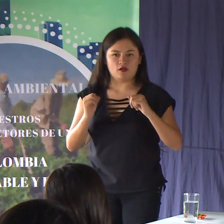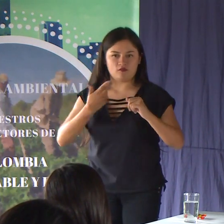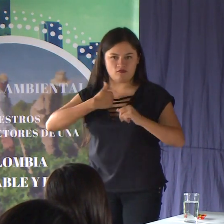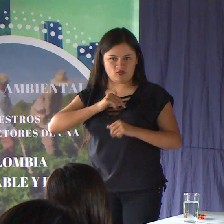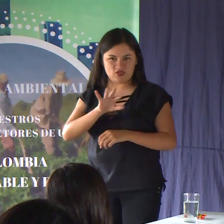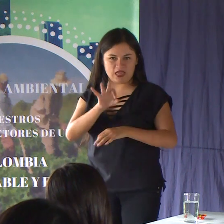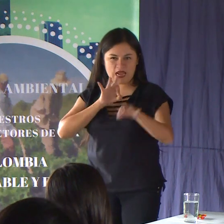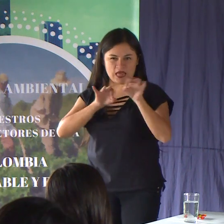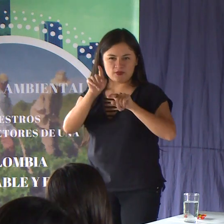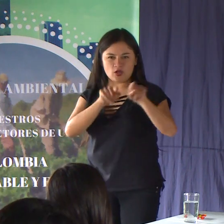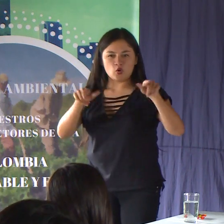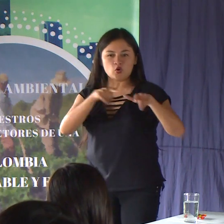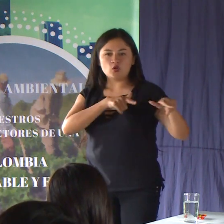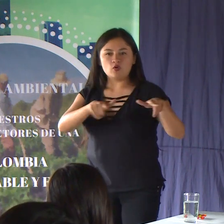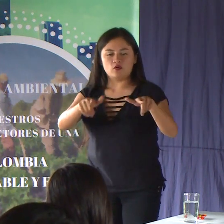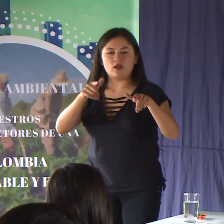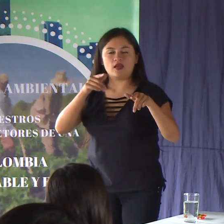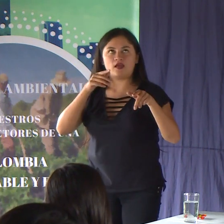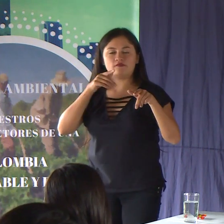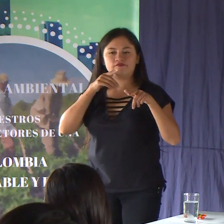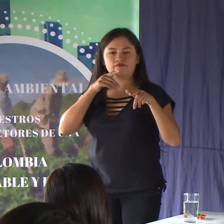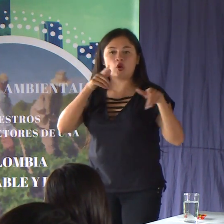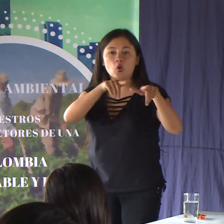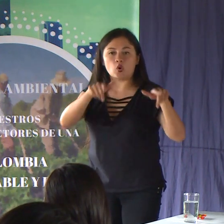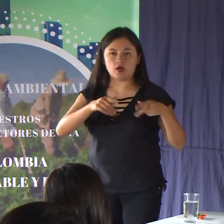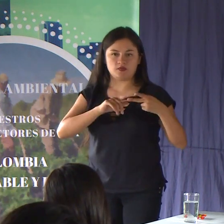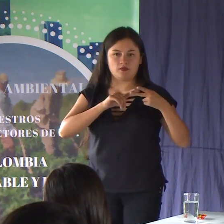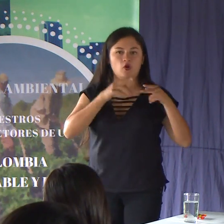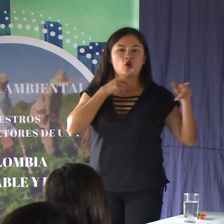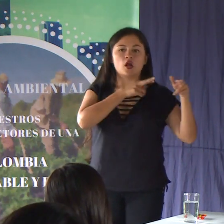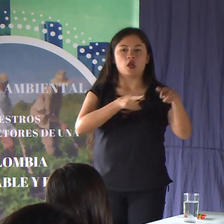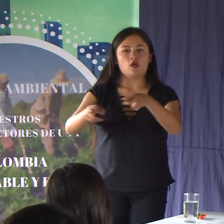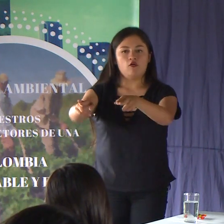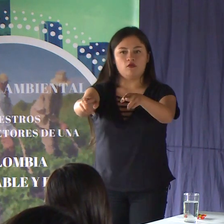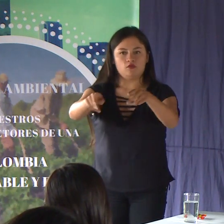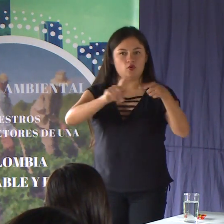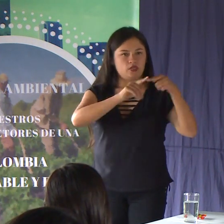escogimos algunos lugares de las tres cuencas, Cuenca Alta, Media y Baja.